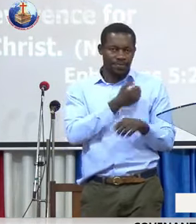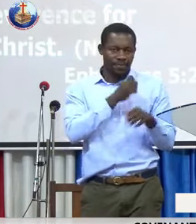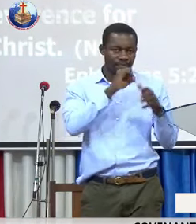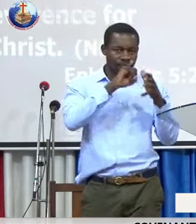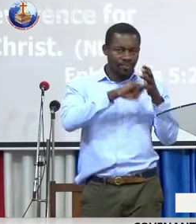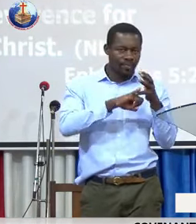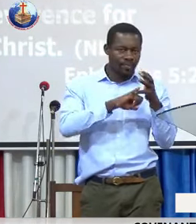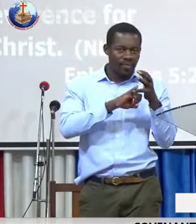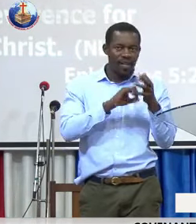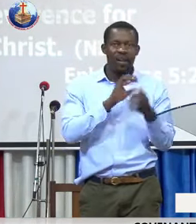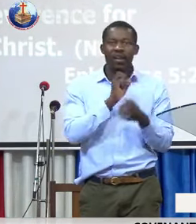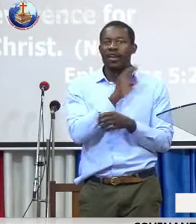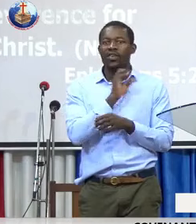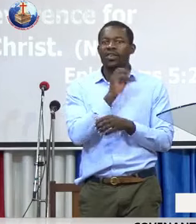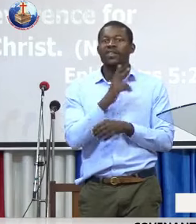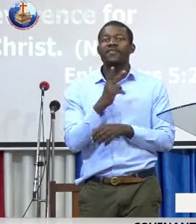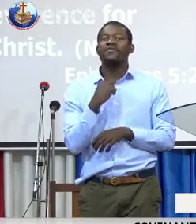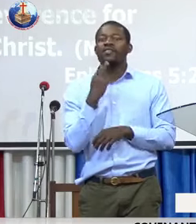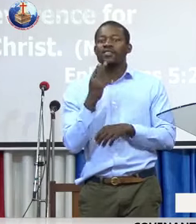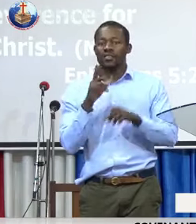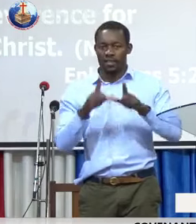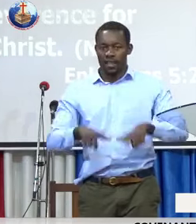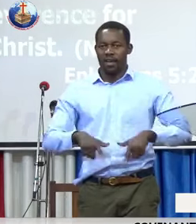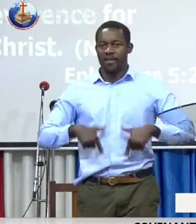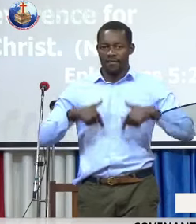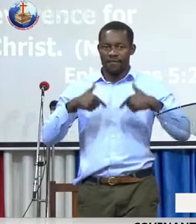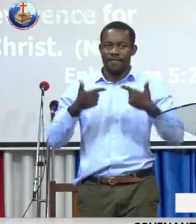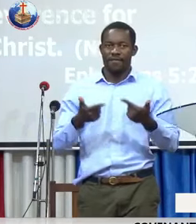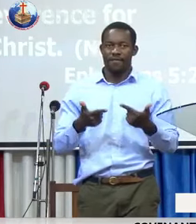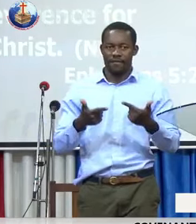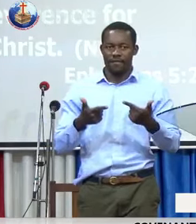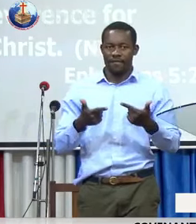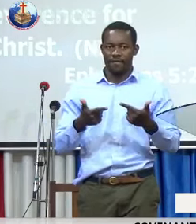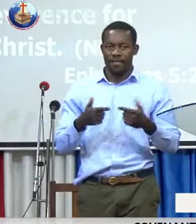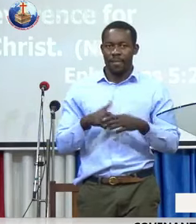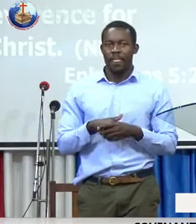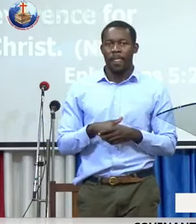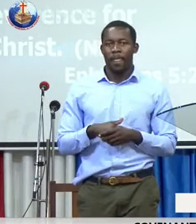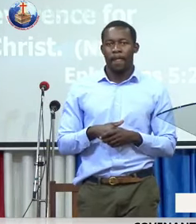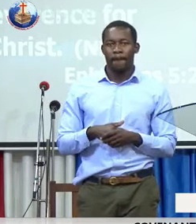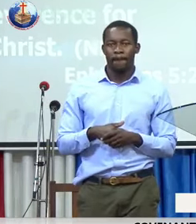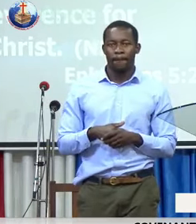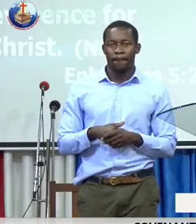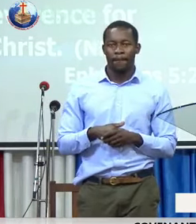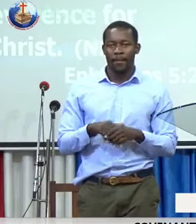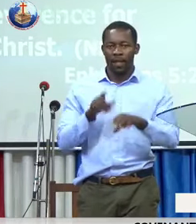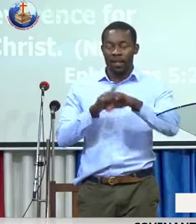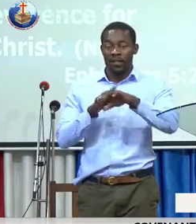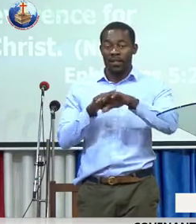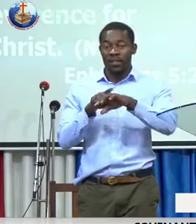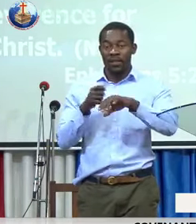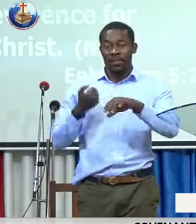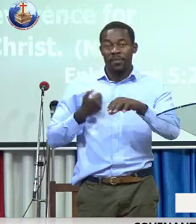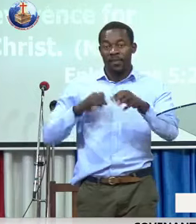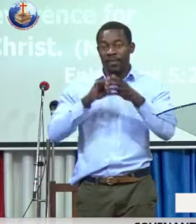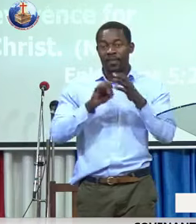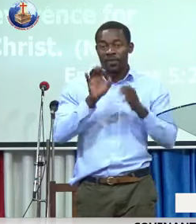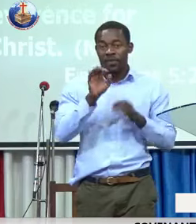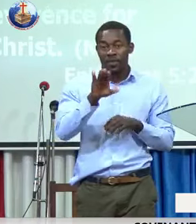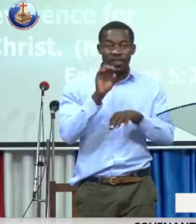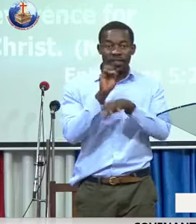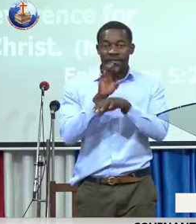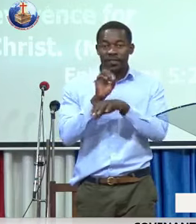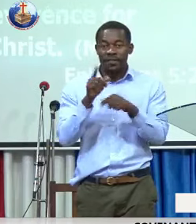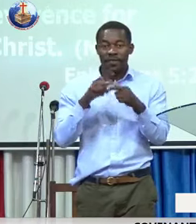loudest voice of God in our lives outside the voice that we carry inside us. Kwa sababu wapenzi wetu ndio sauti kuu zaidi ya